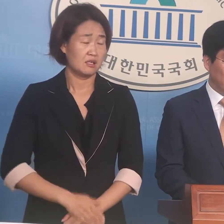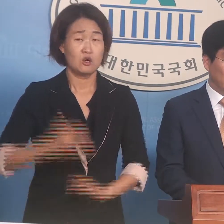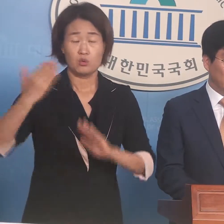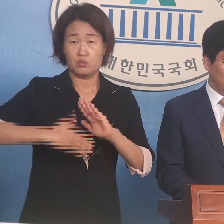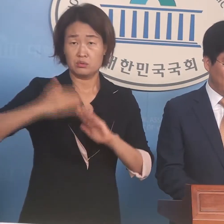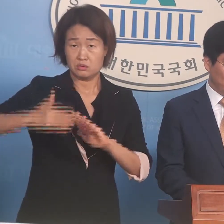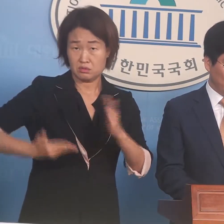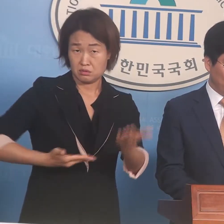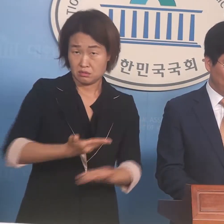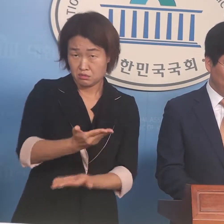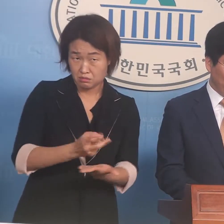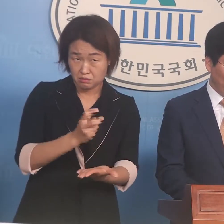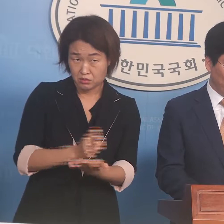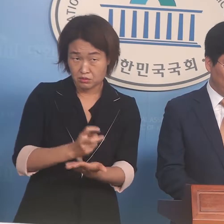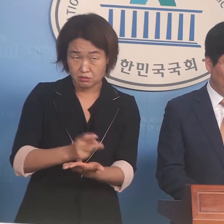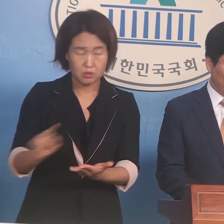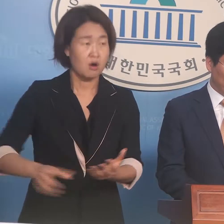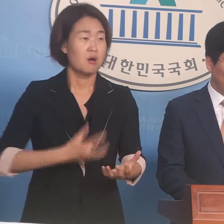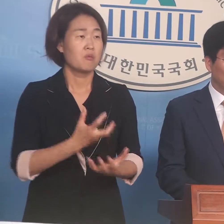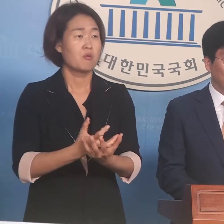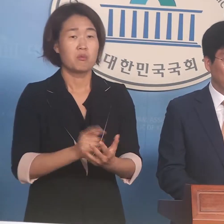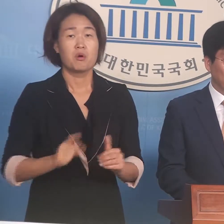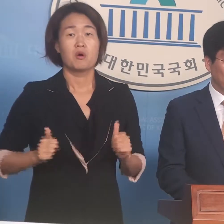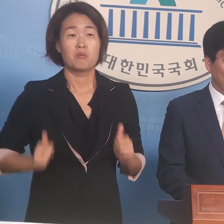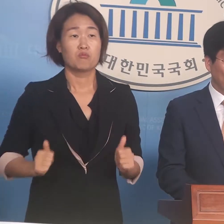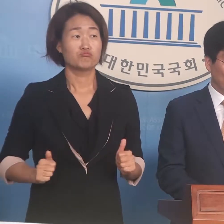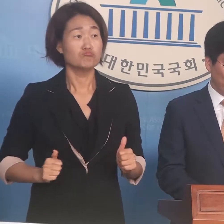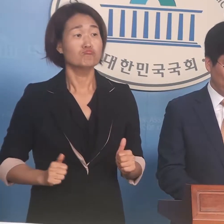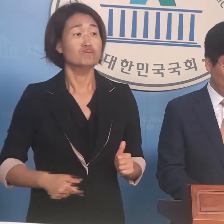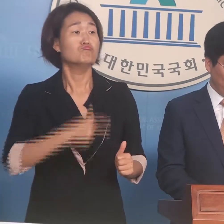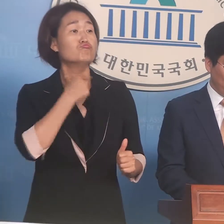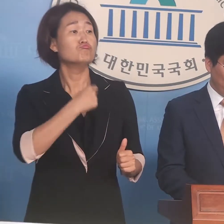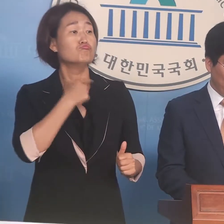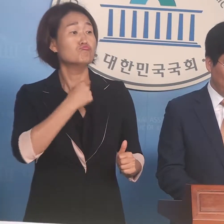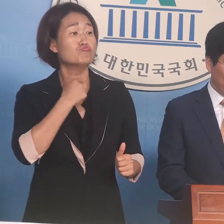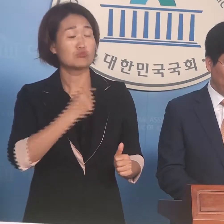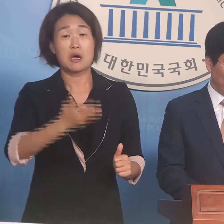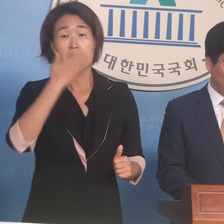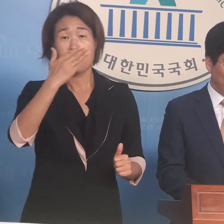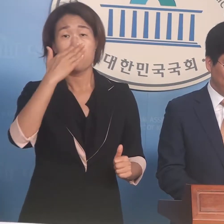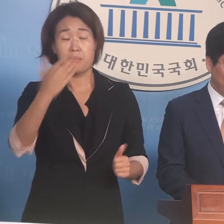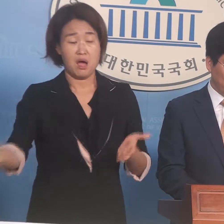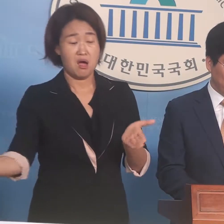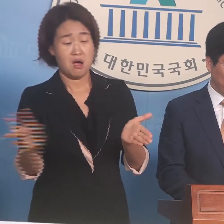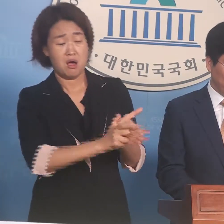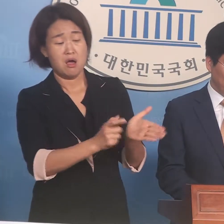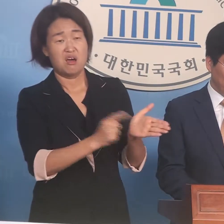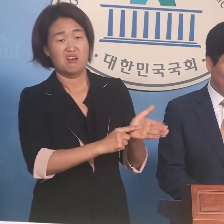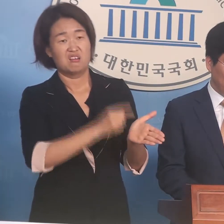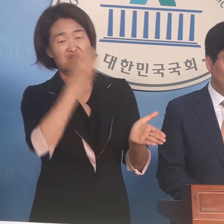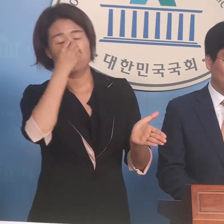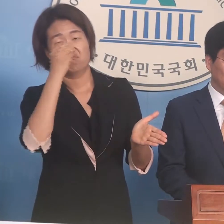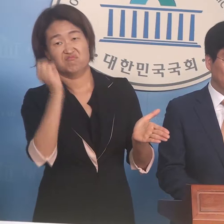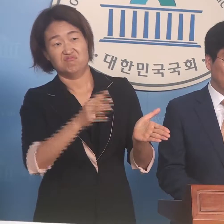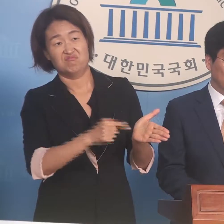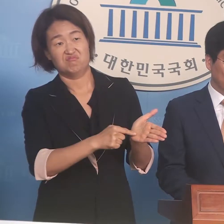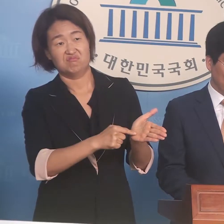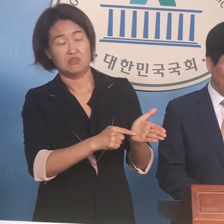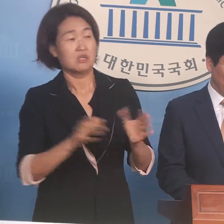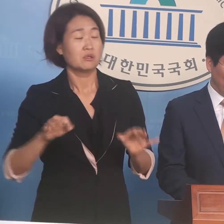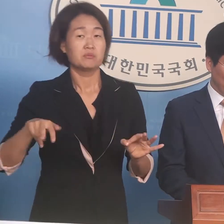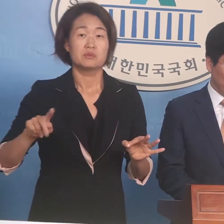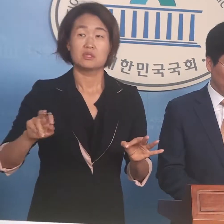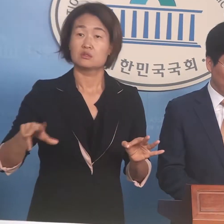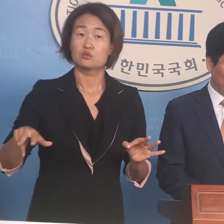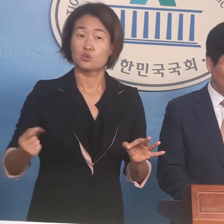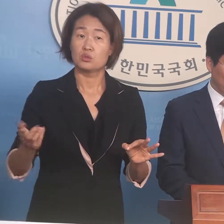공정거래법에는 일체의 자료를 법원이 요구할 수 있다고 규정되어 있는데 이 규정을 무시하는 처사입니다. 김상조